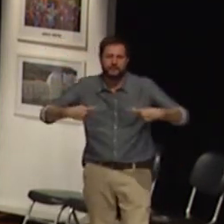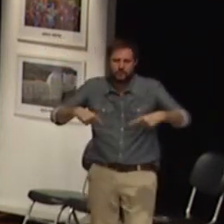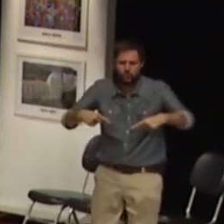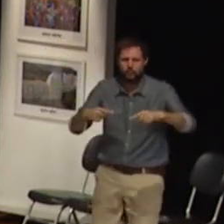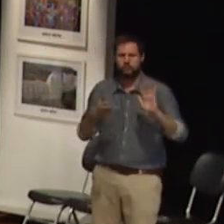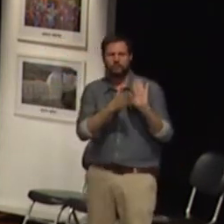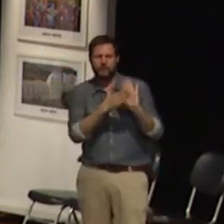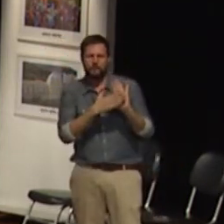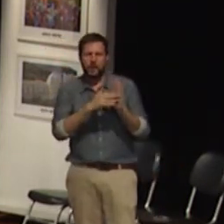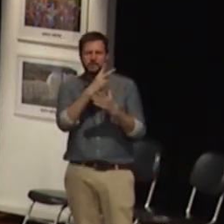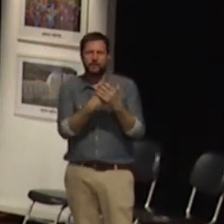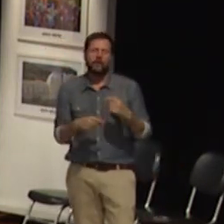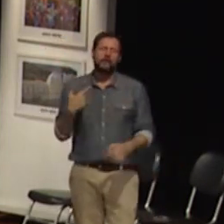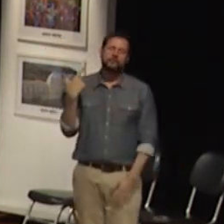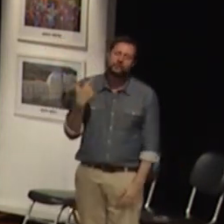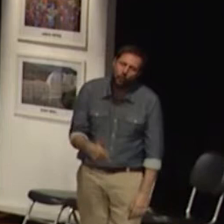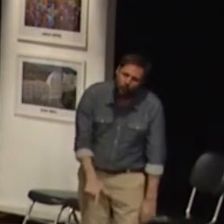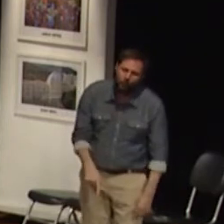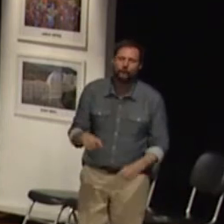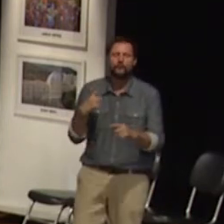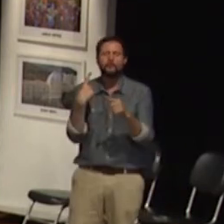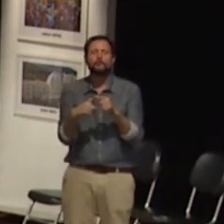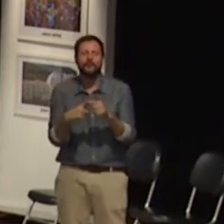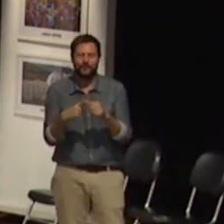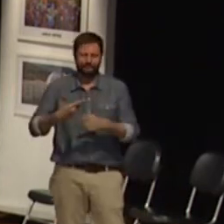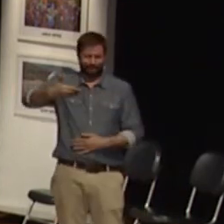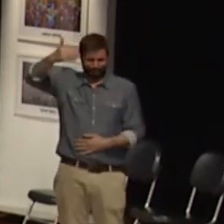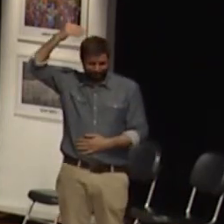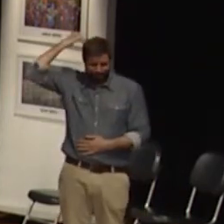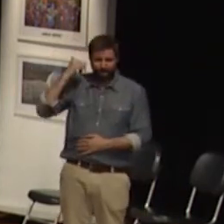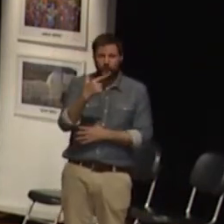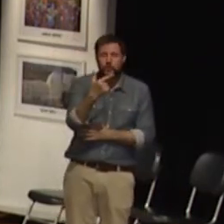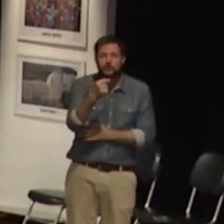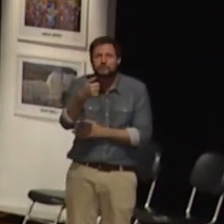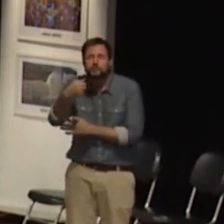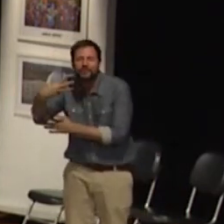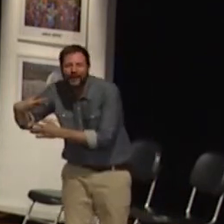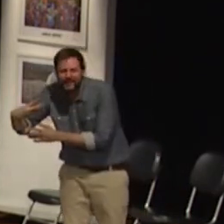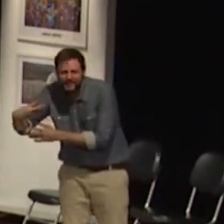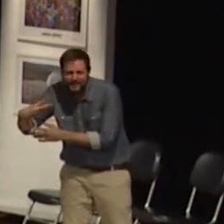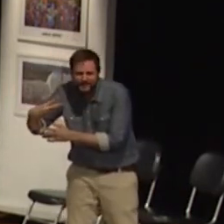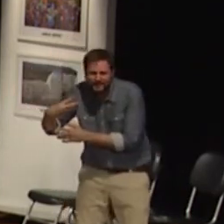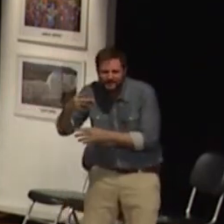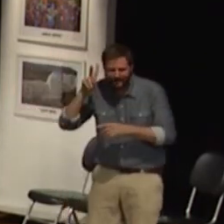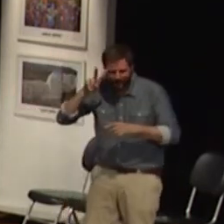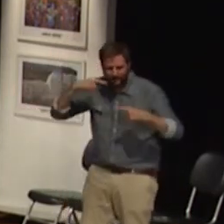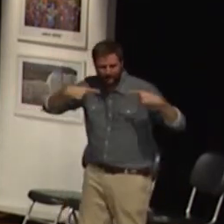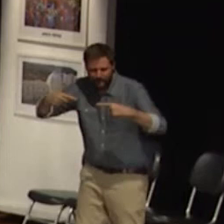Essa nossa reunião do GT, dentro do Conselho, e a gente, de novo, em 2013,